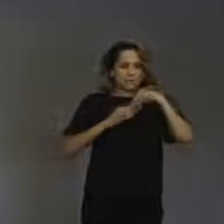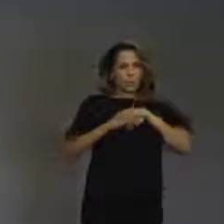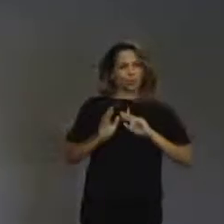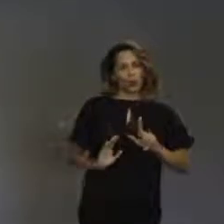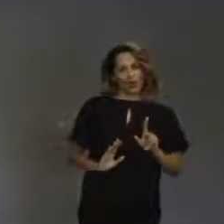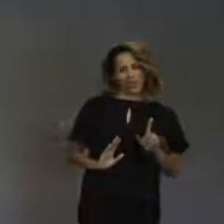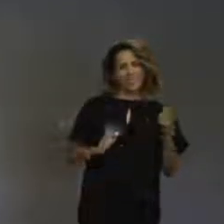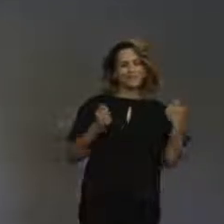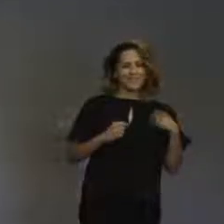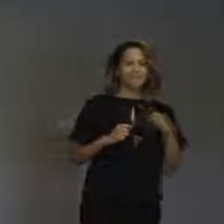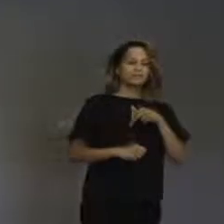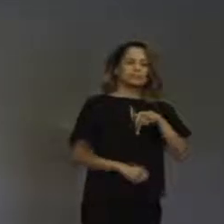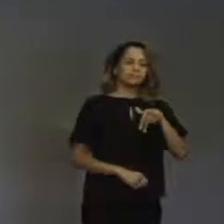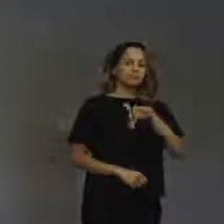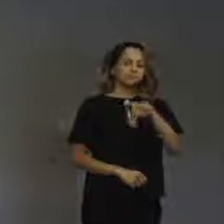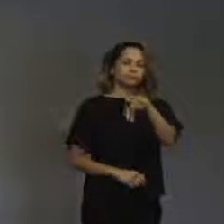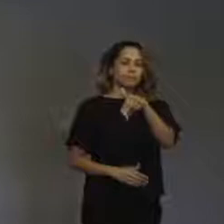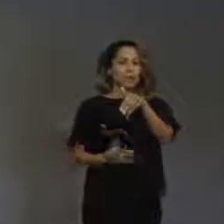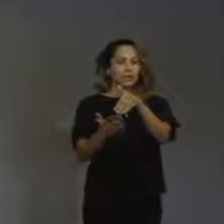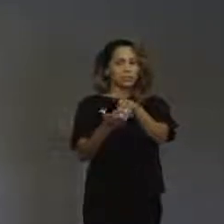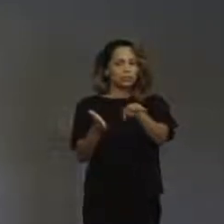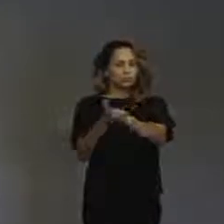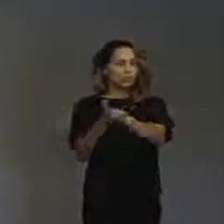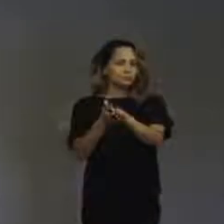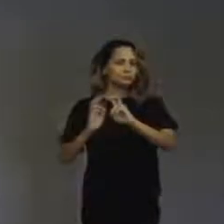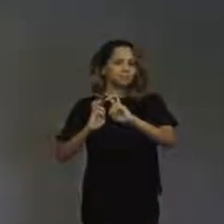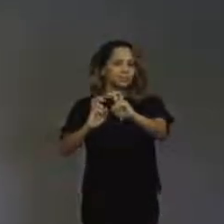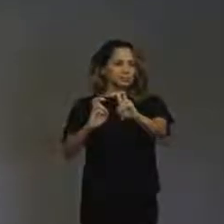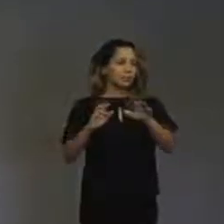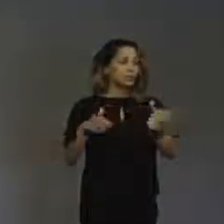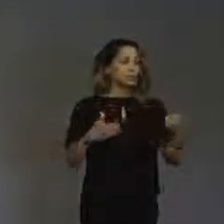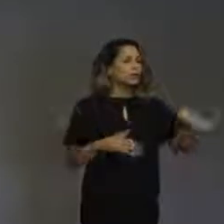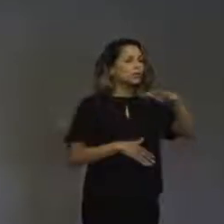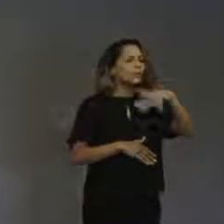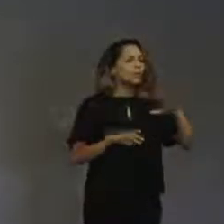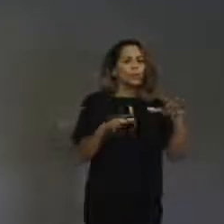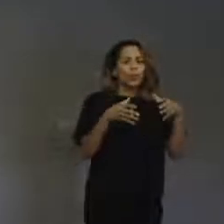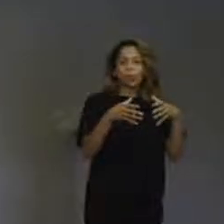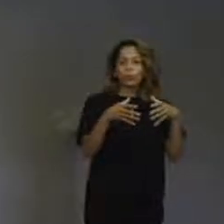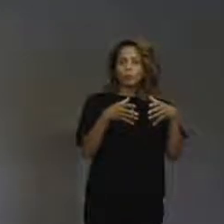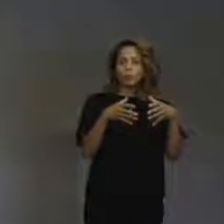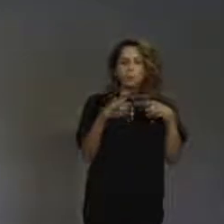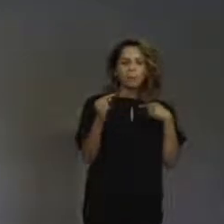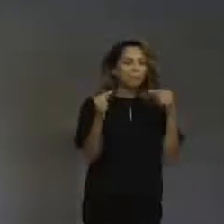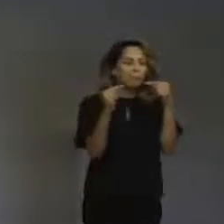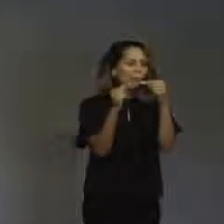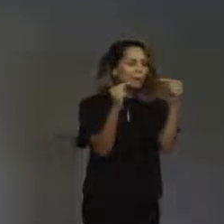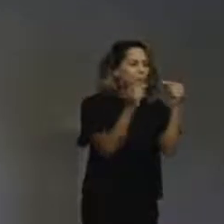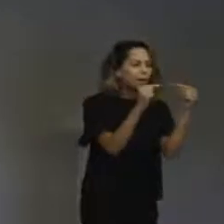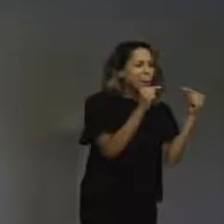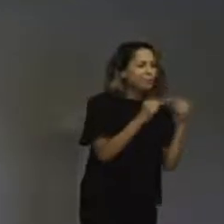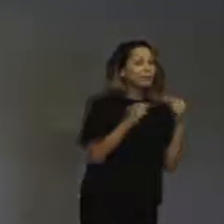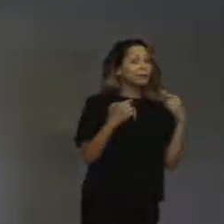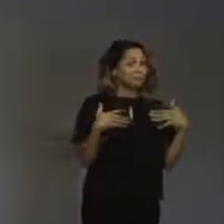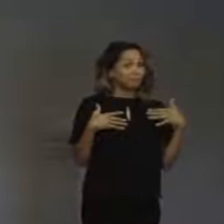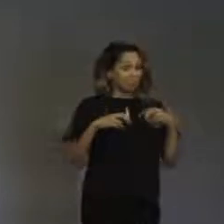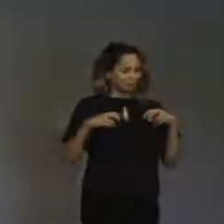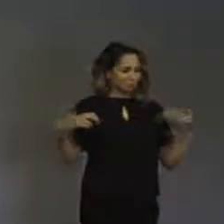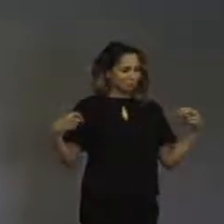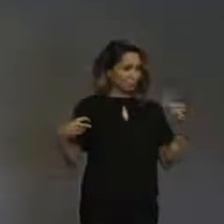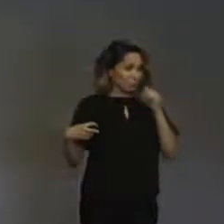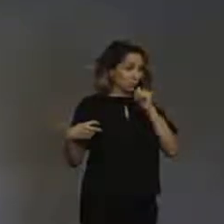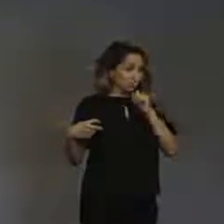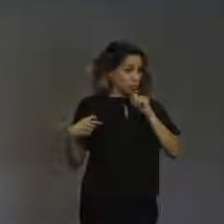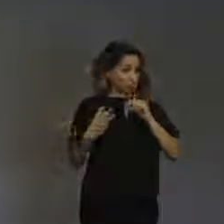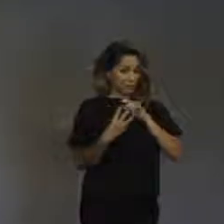você teve que andar um pouco. Então, a gente já está aqui num grupo completamente de exceção. 3 mulheres na mesa, e gente que não só andou